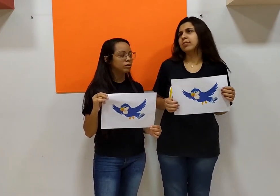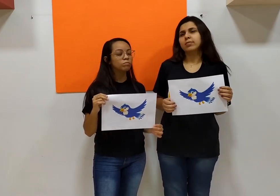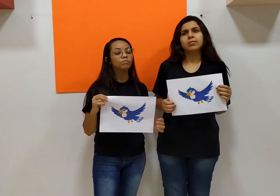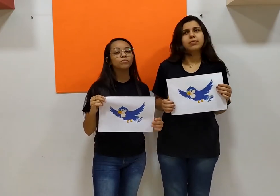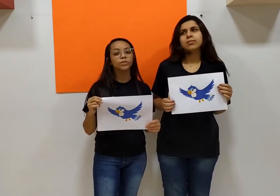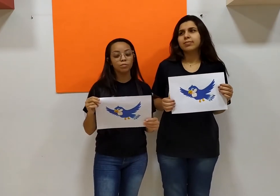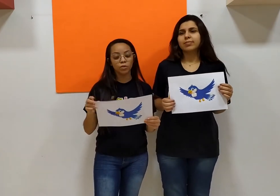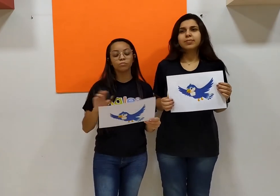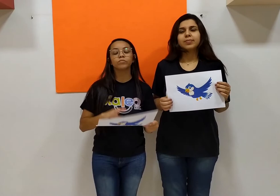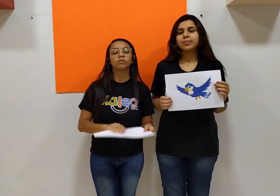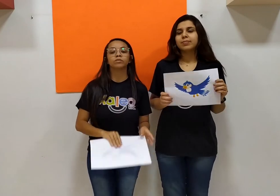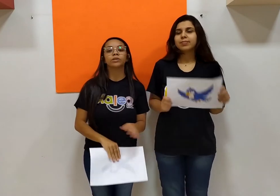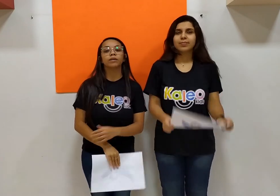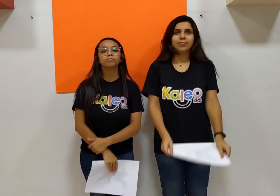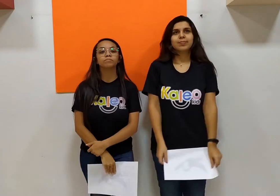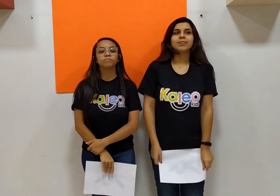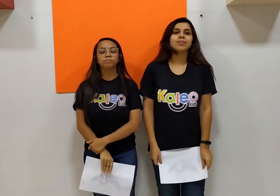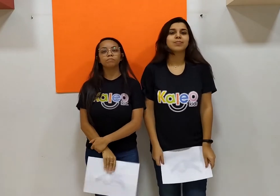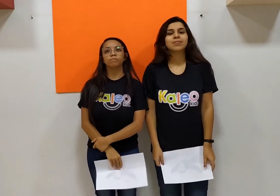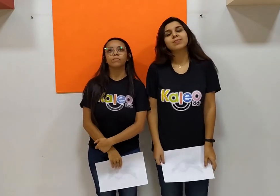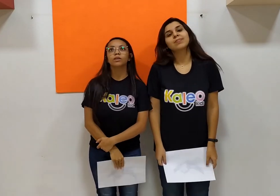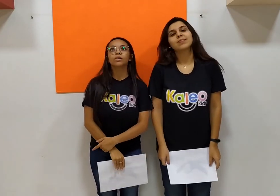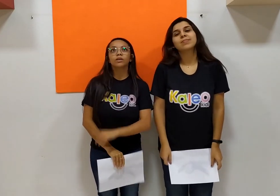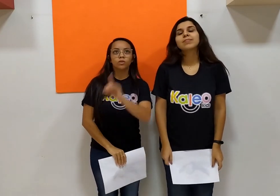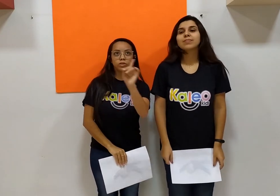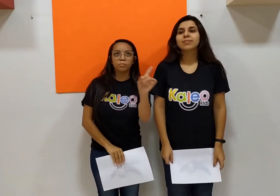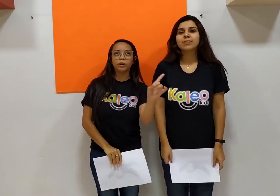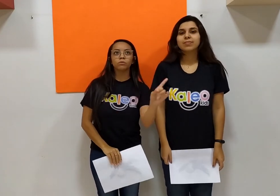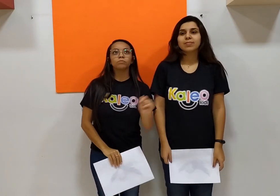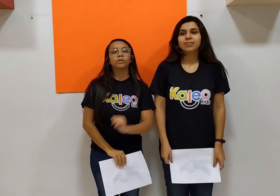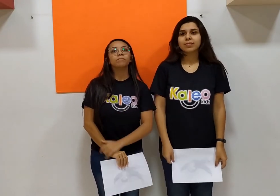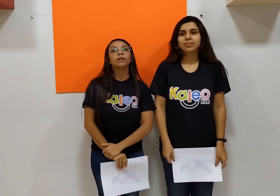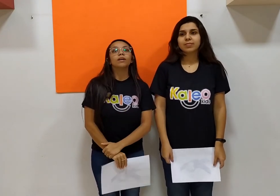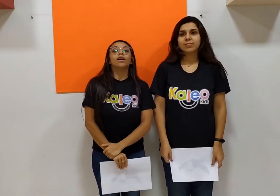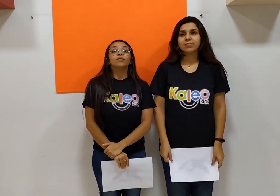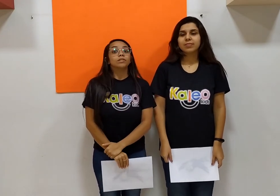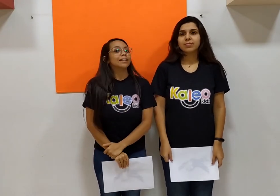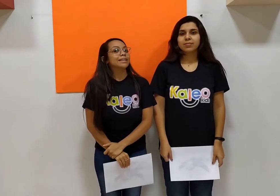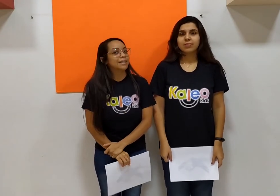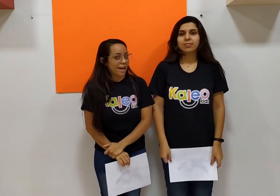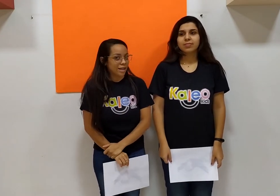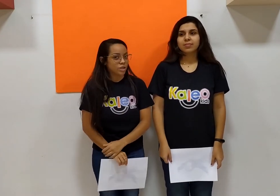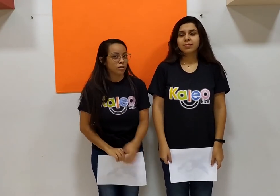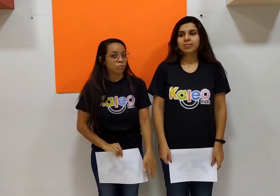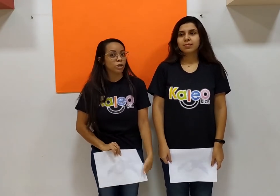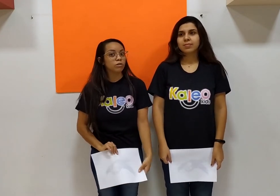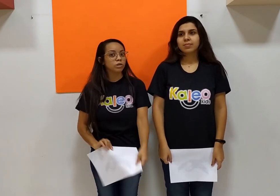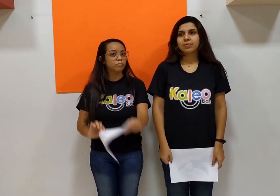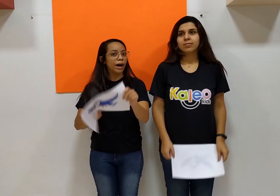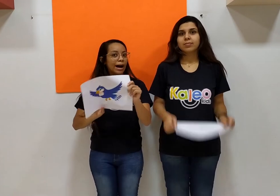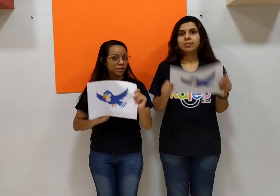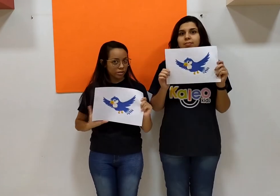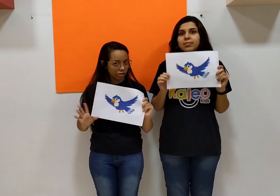Não. Tá bom. Então, vamos lá. Outra pergunta. Vocês acham que os